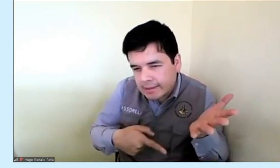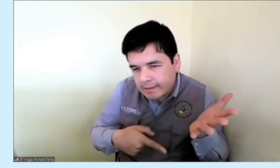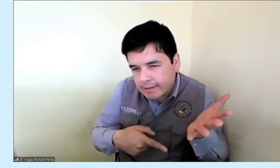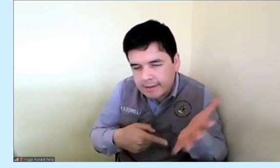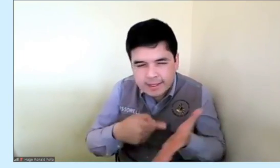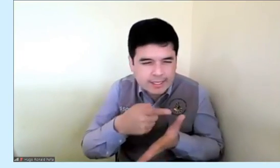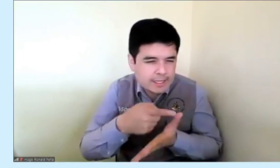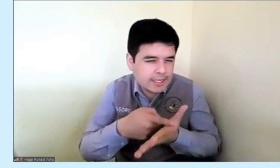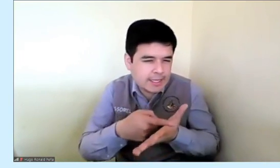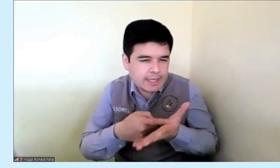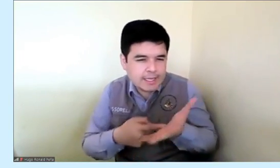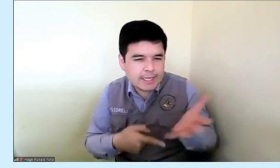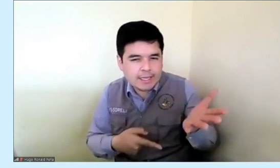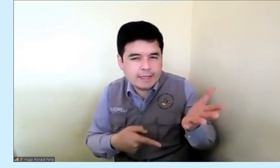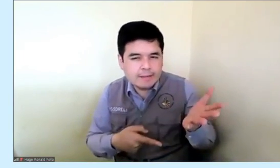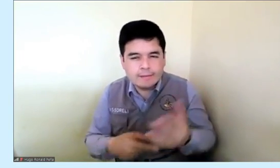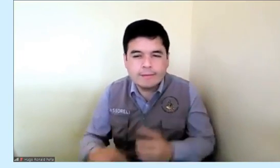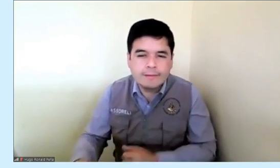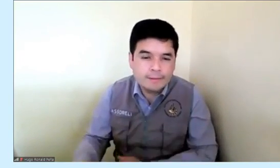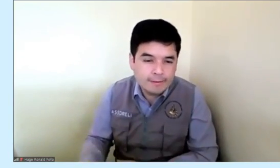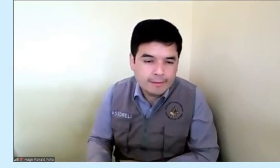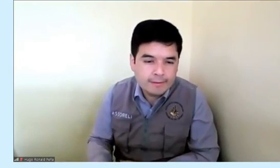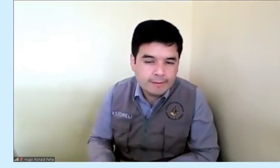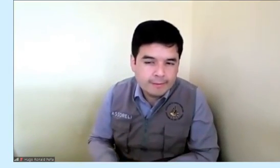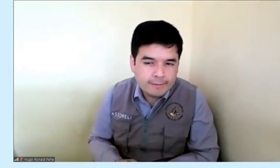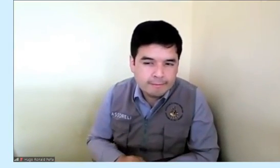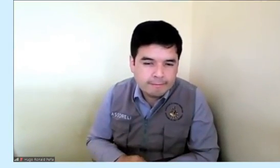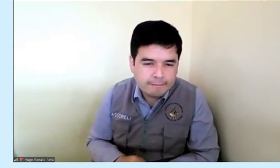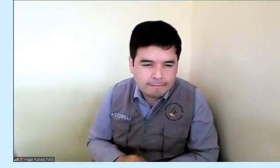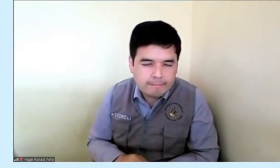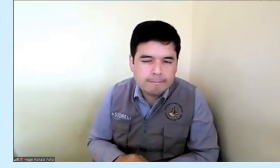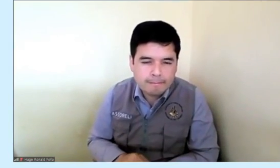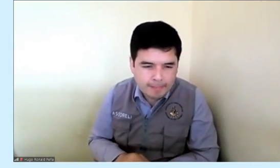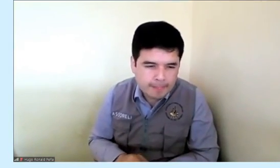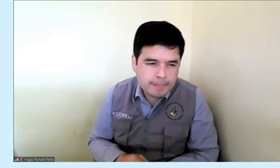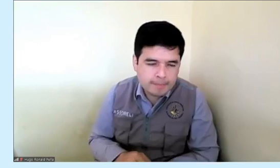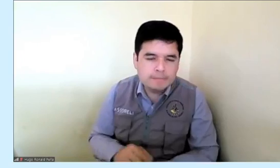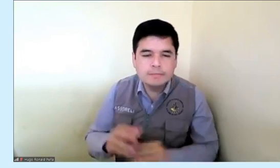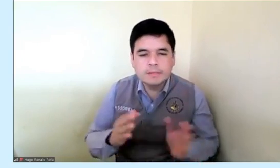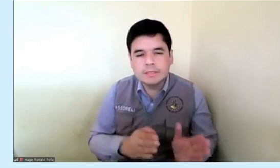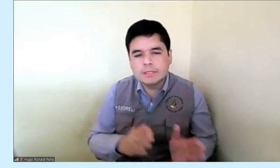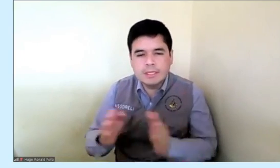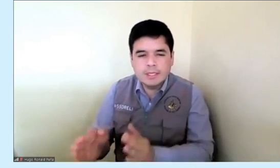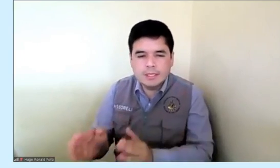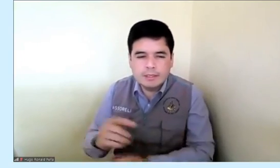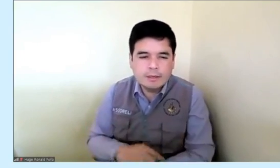¿Qué? El índice baja por la palma como la colita de la Q. ¿Qué?